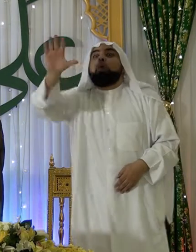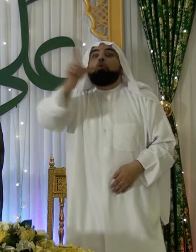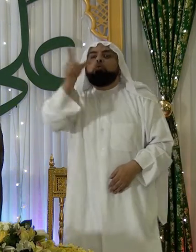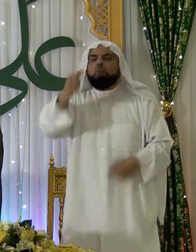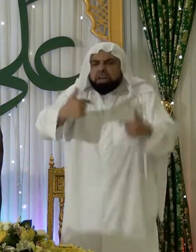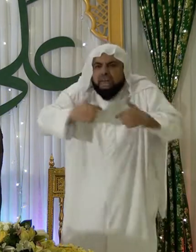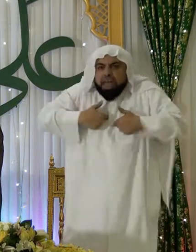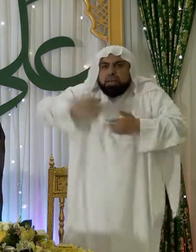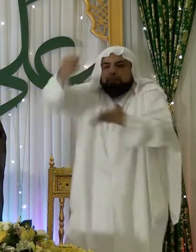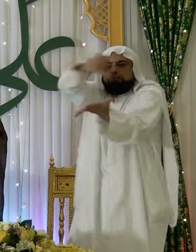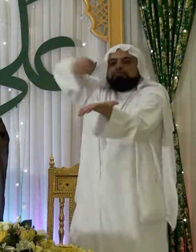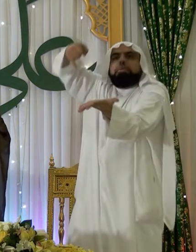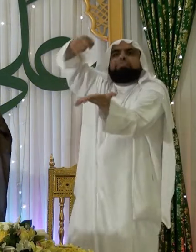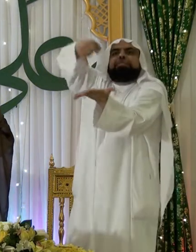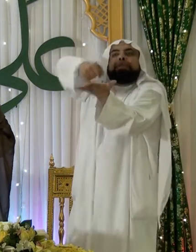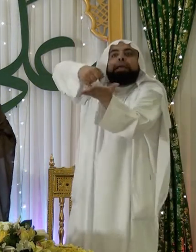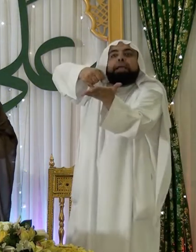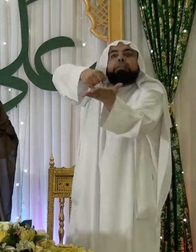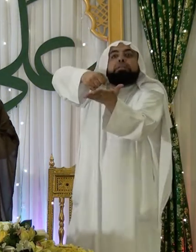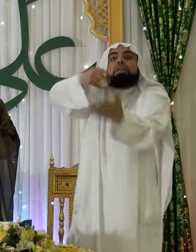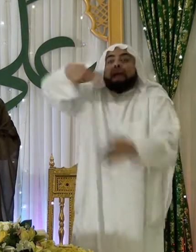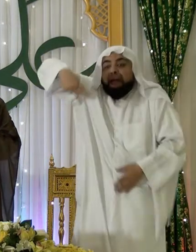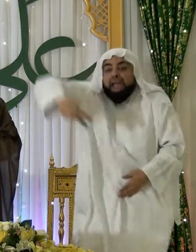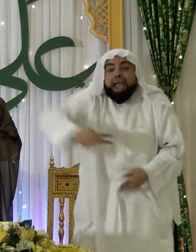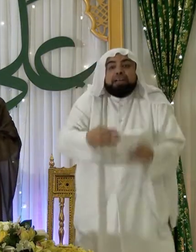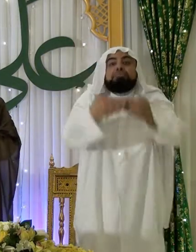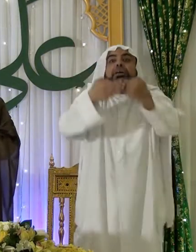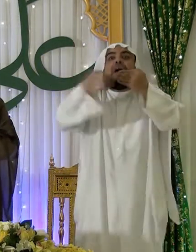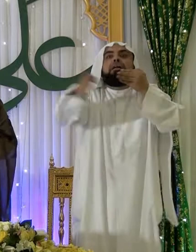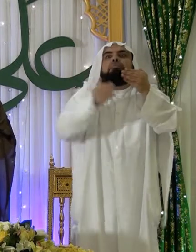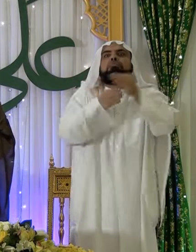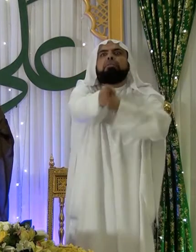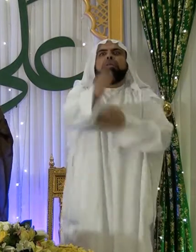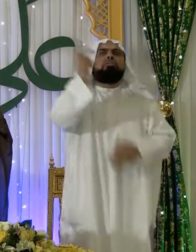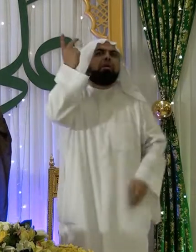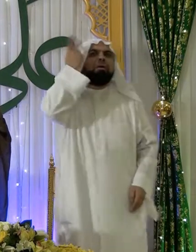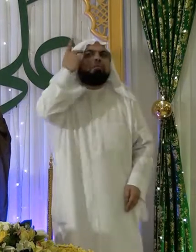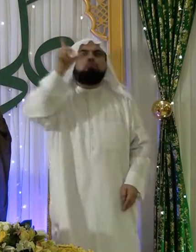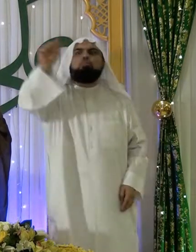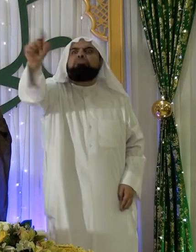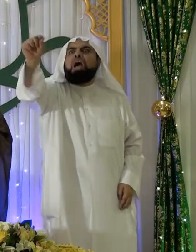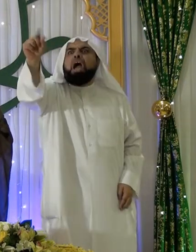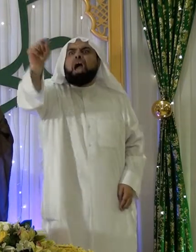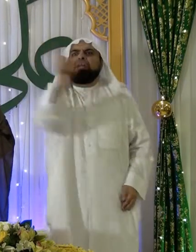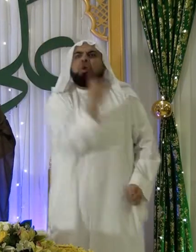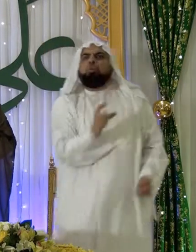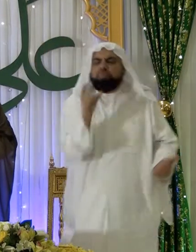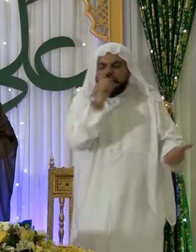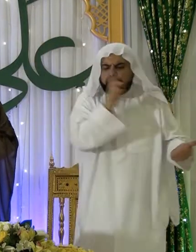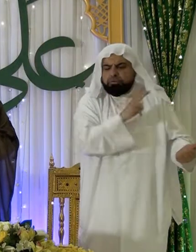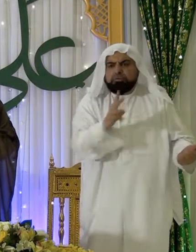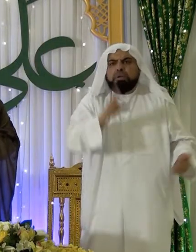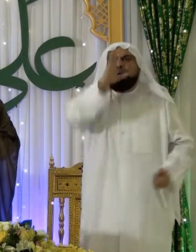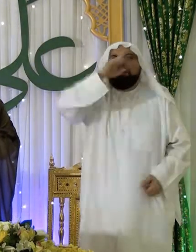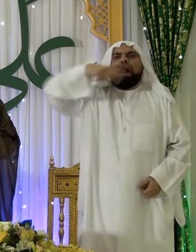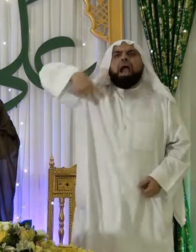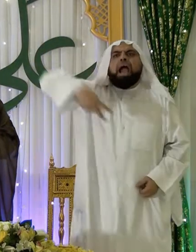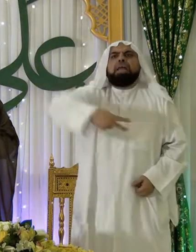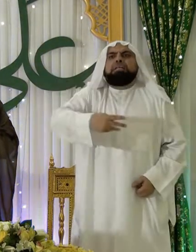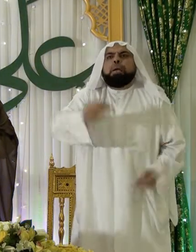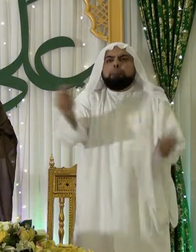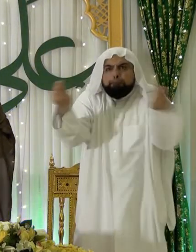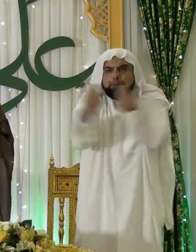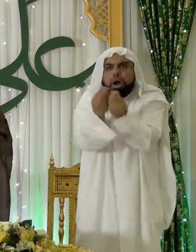وحينا يقول: أقضاكم علي، وحينا يقول: علي مع